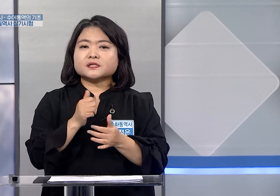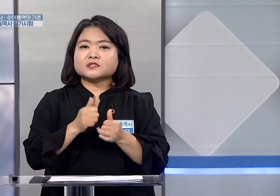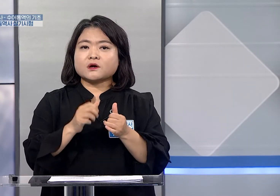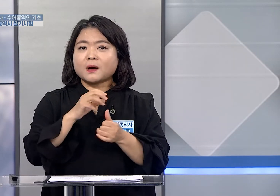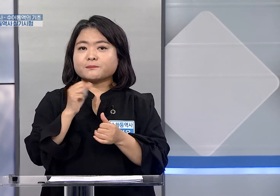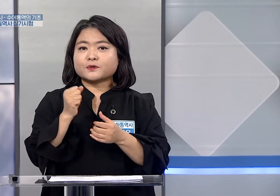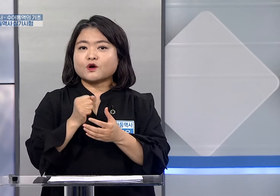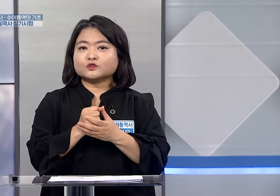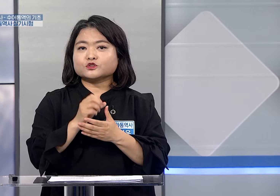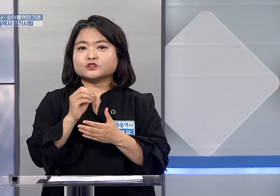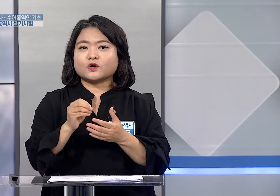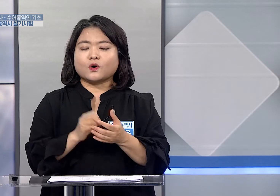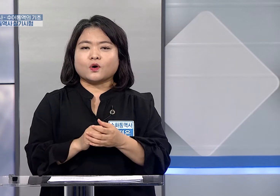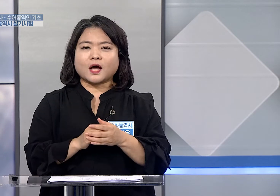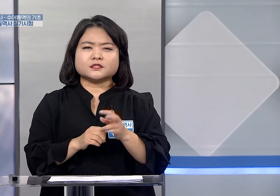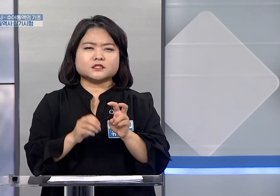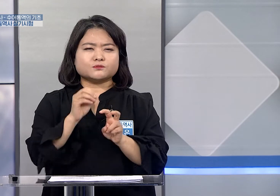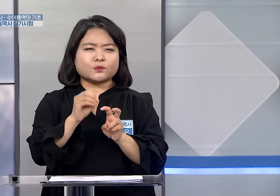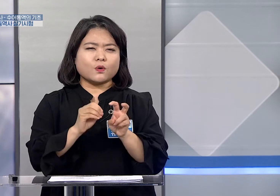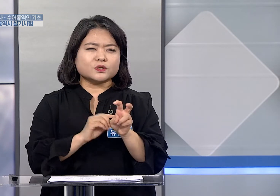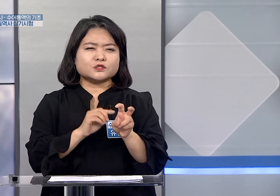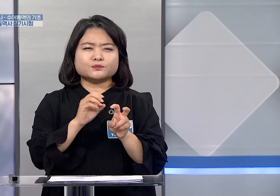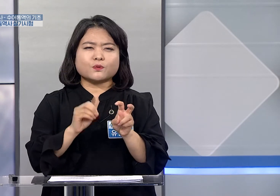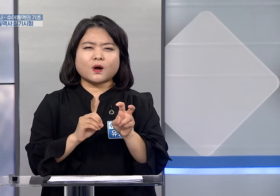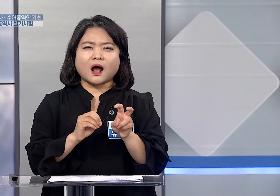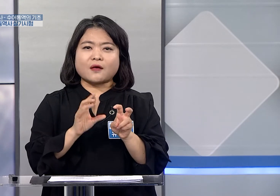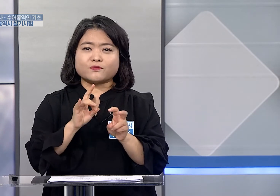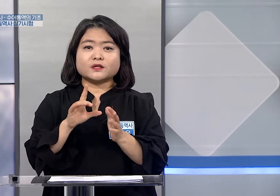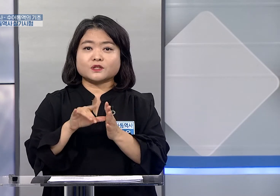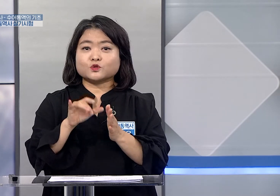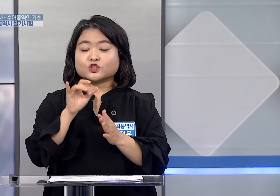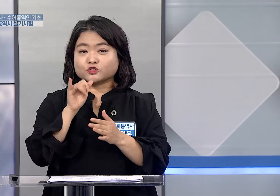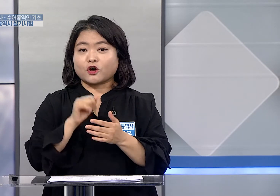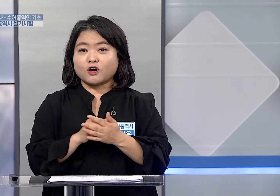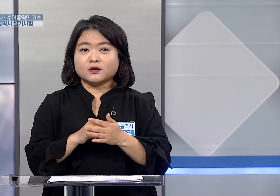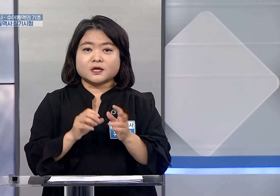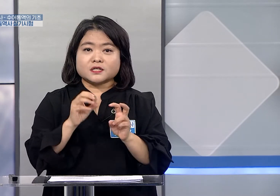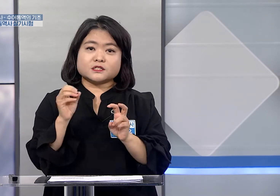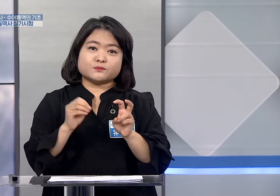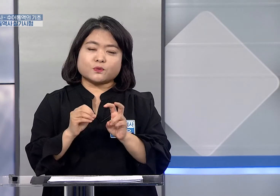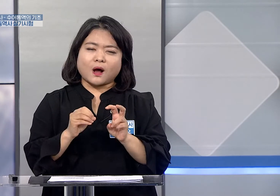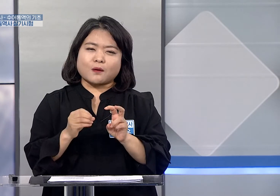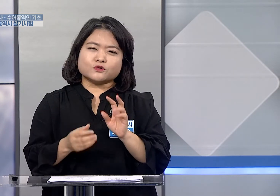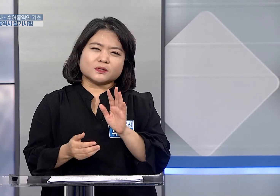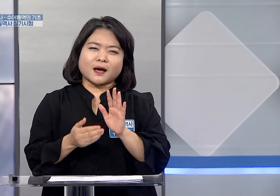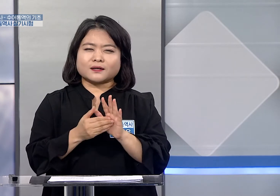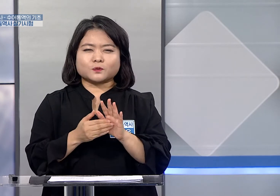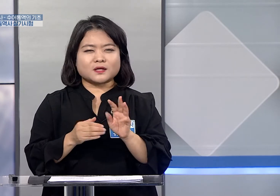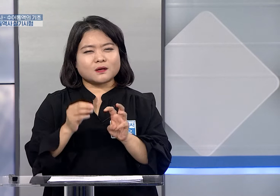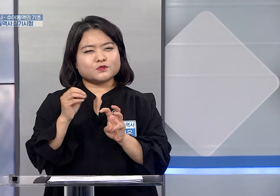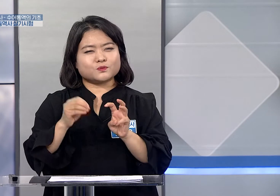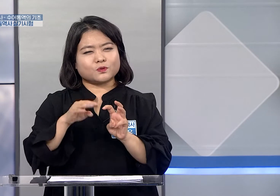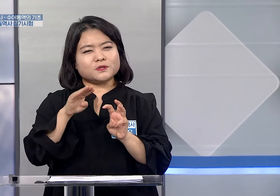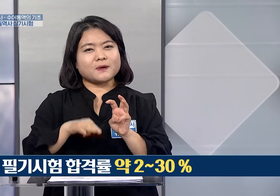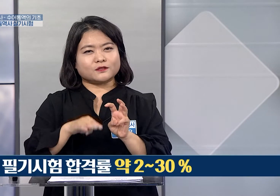필기시험 합격률은요, 한 20%? 20%가 안 될 때도 있고요. 20% 아무리 많아도 한 30%